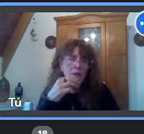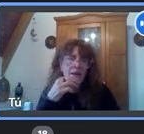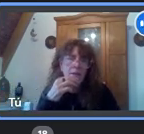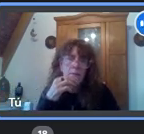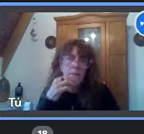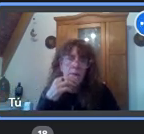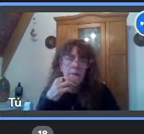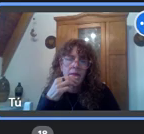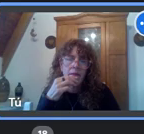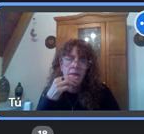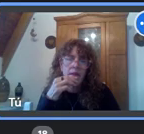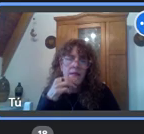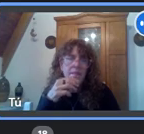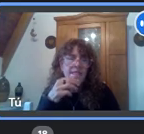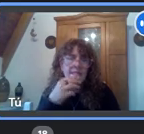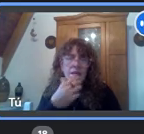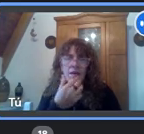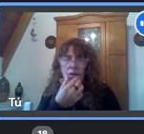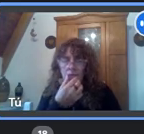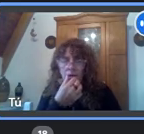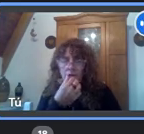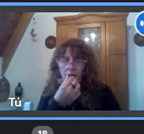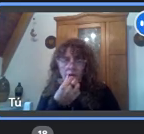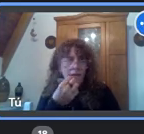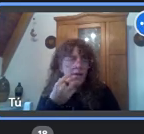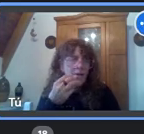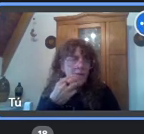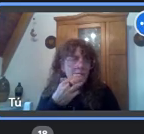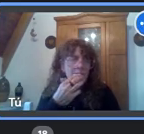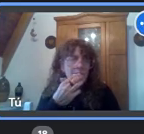lectura. ¿Les parece?